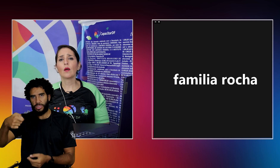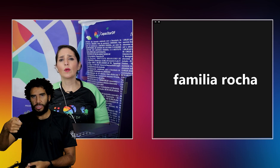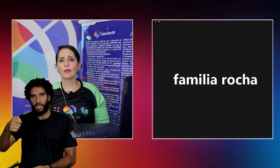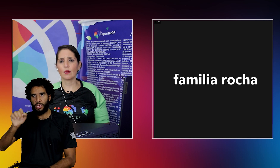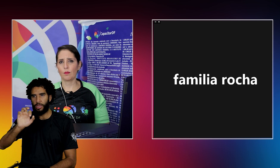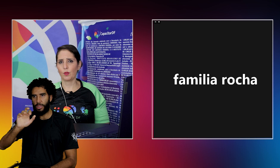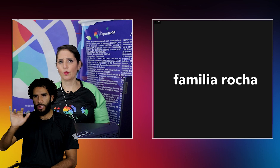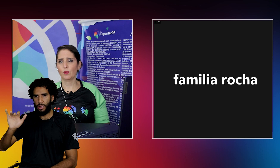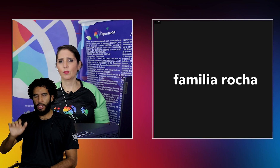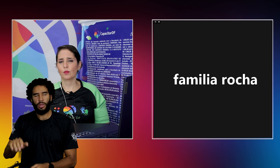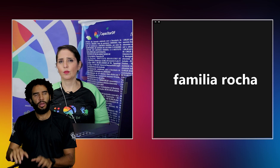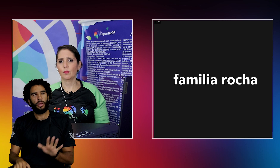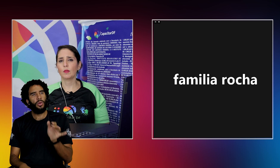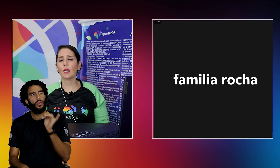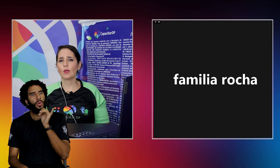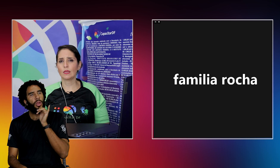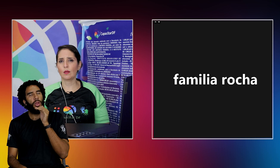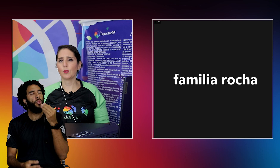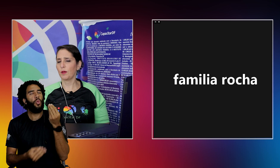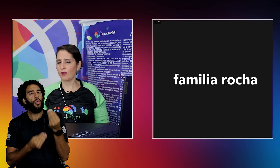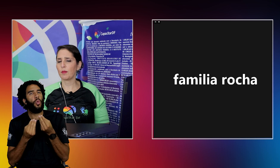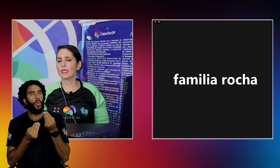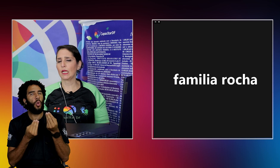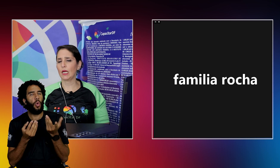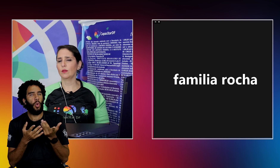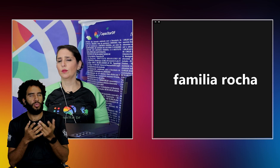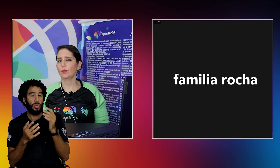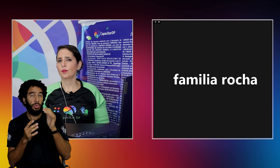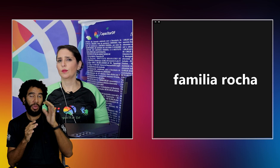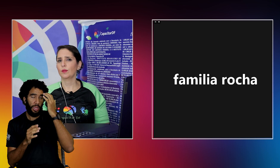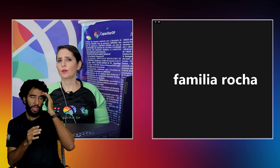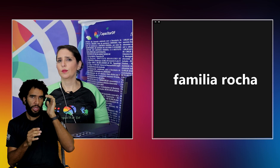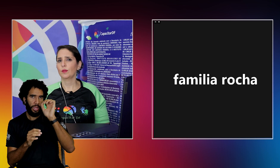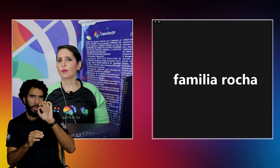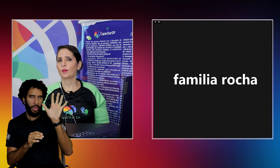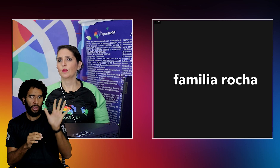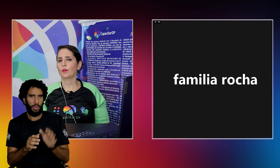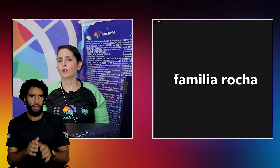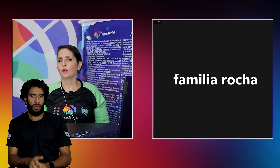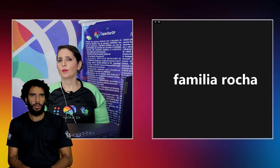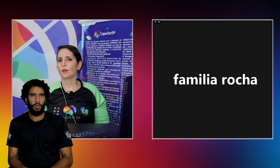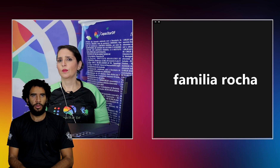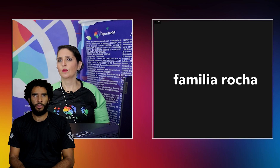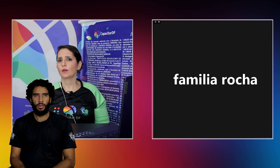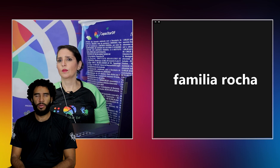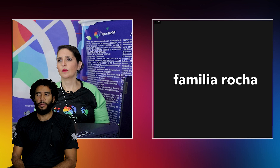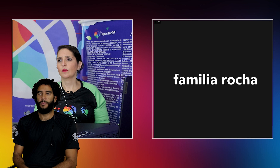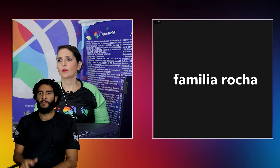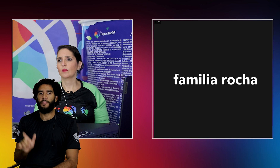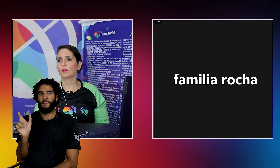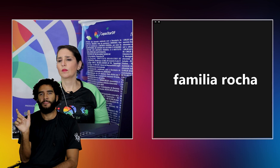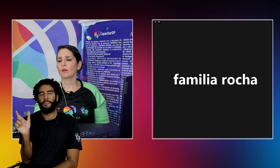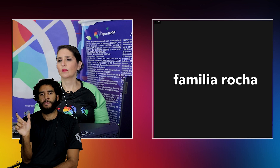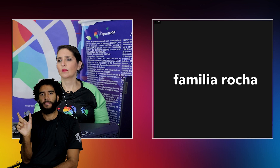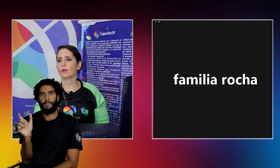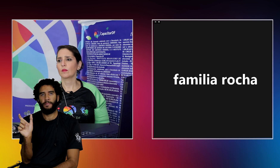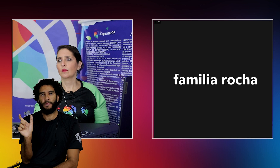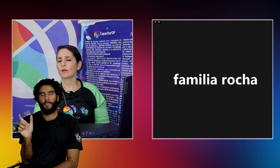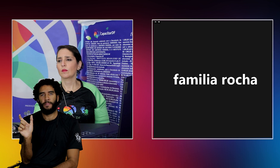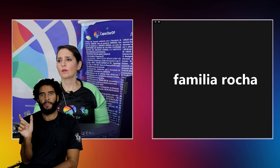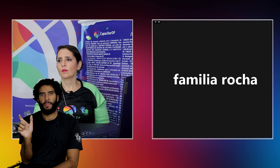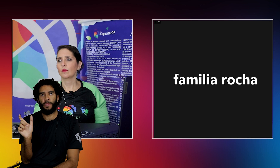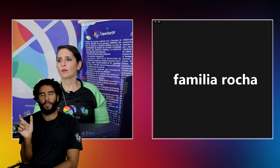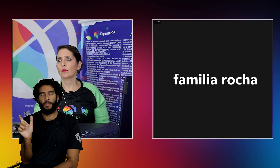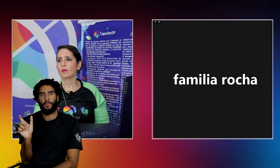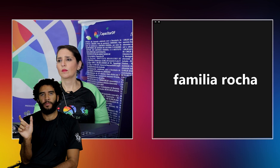do uso do parâmetro. Me dá um exemplo para ficar mais claro. A palavra, por exemplo,